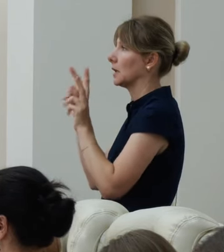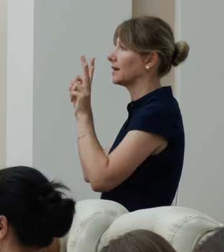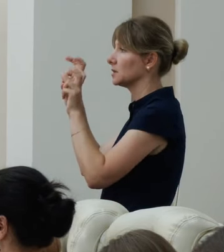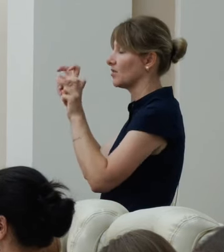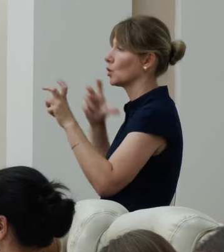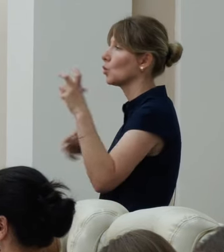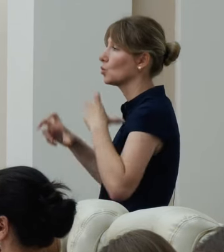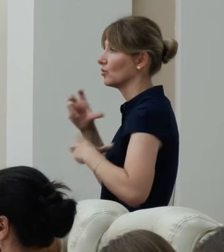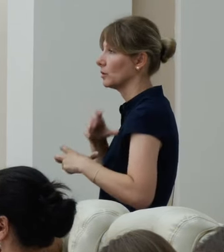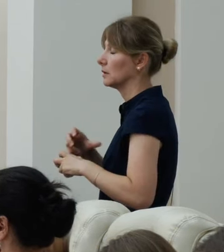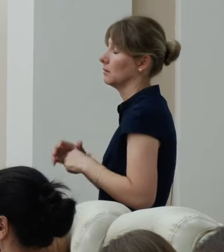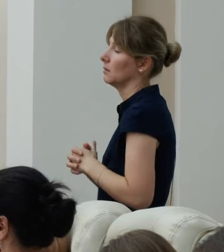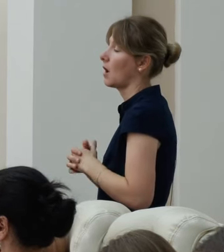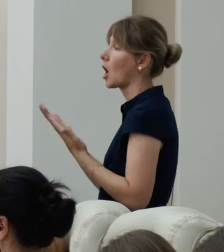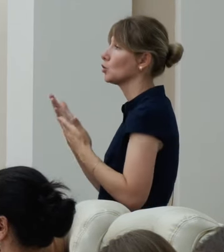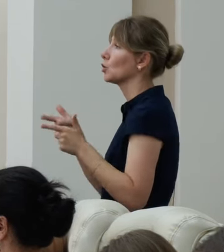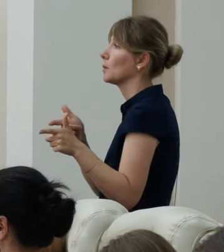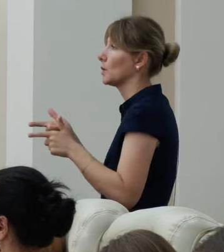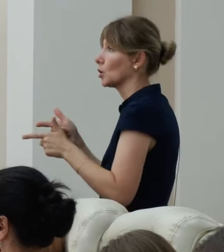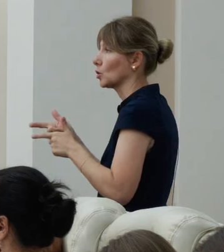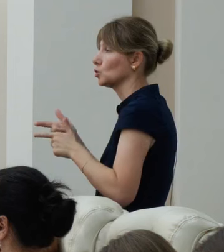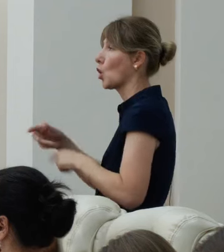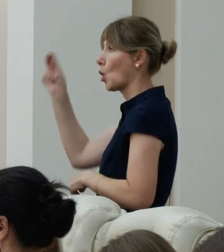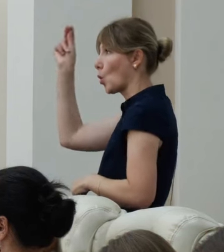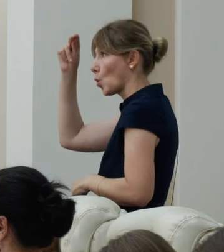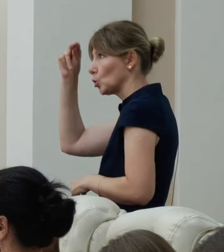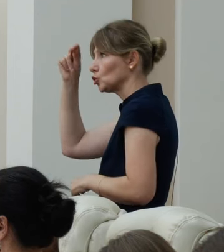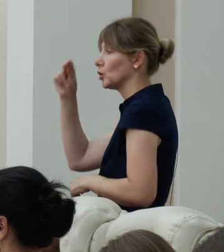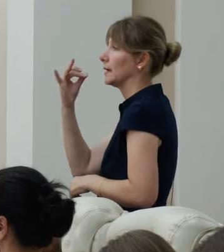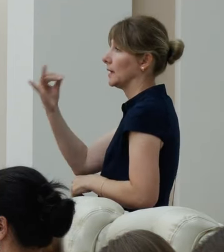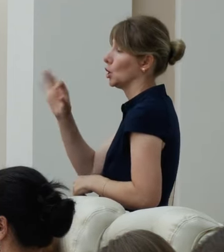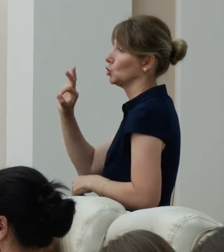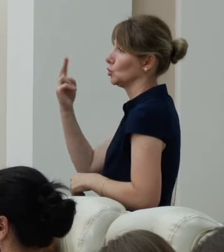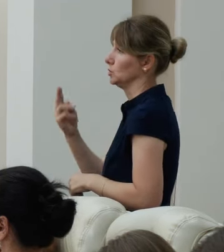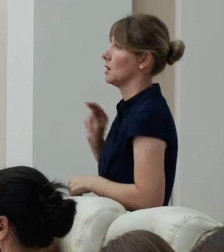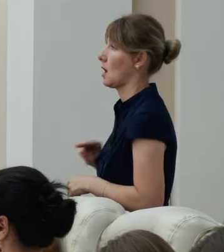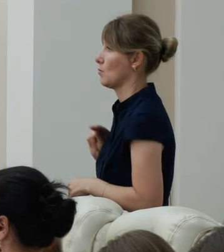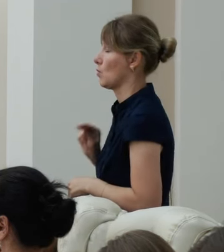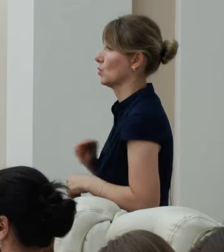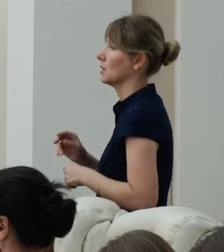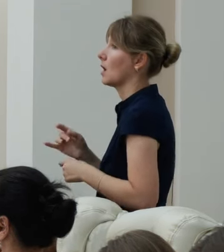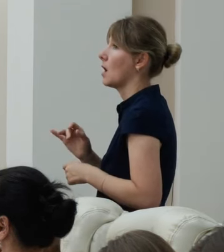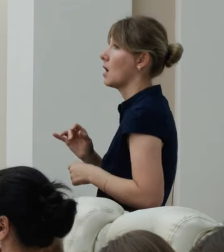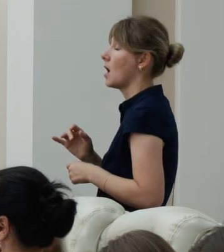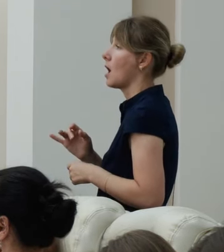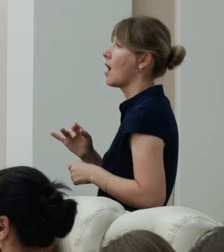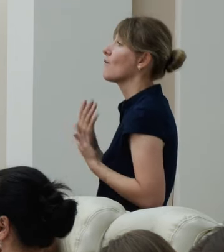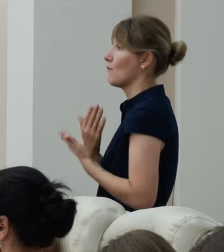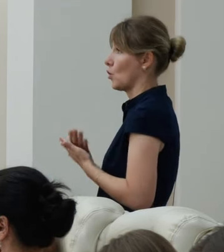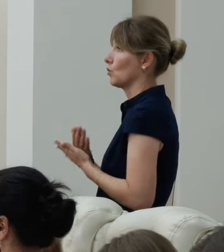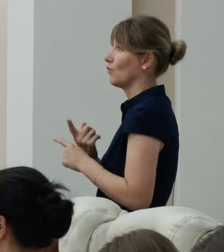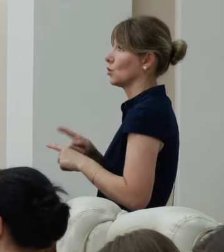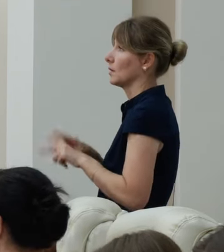colegilor tehnice care pregătesc pedagogi sociali și lucrători sociali. Acum, odată ce reforma Restart